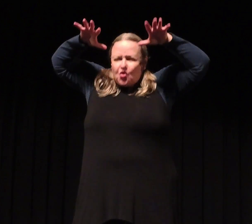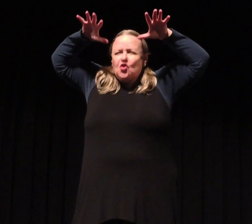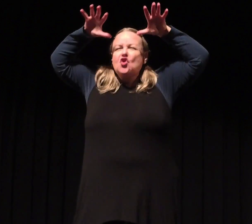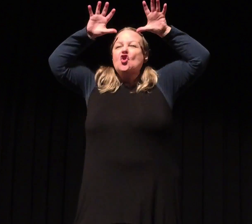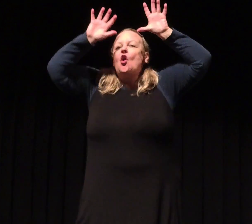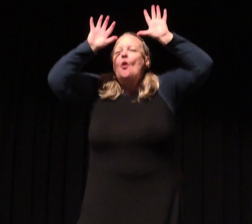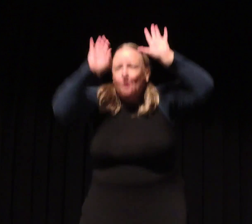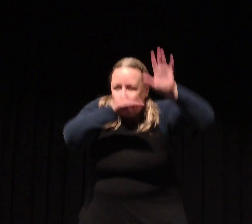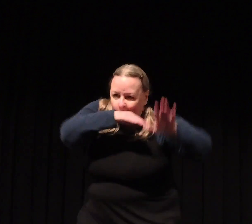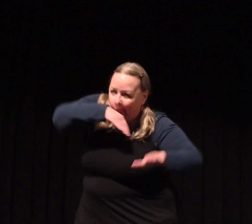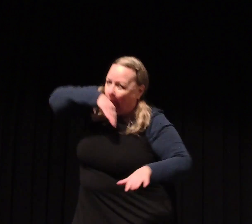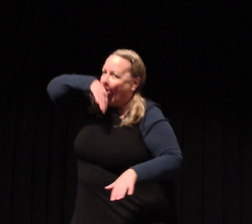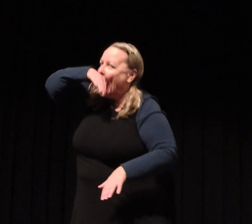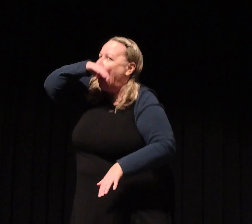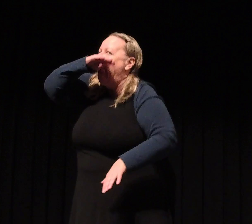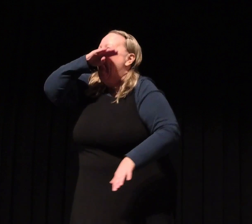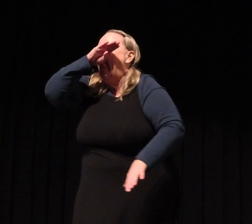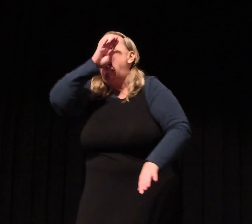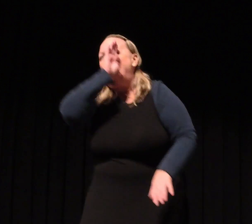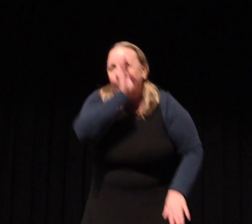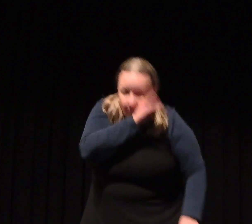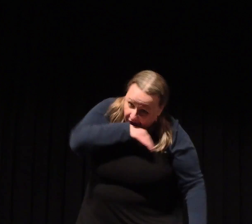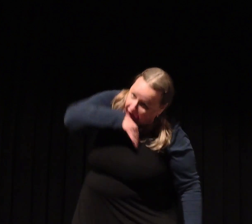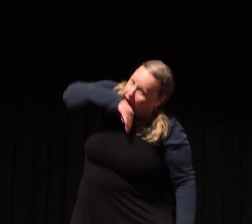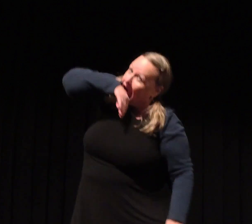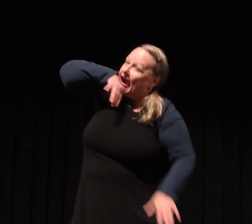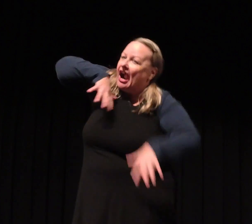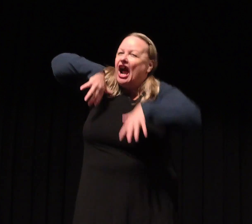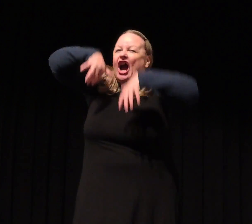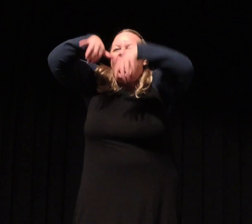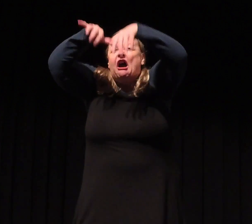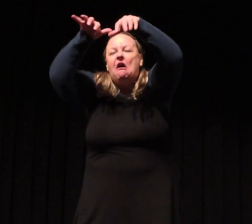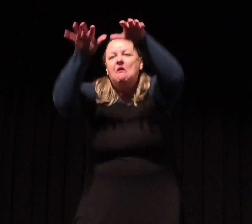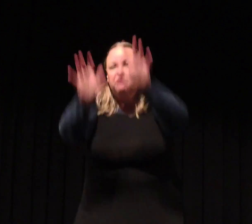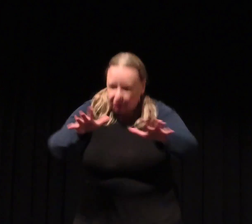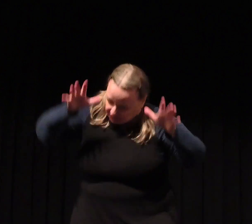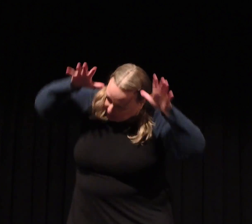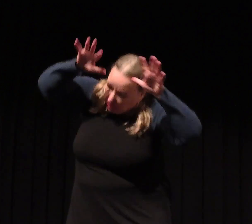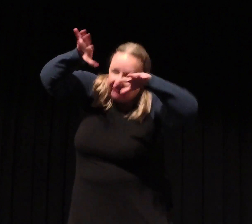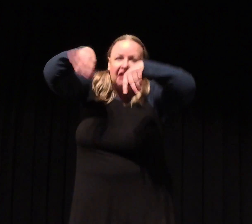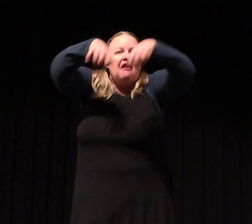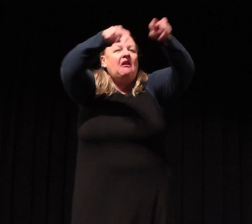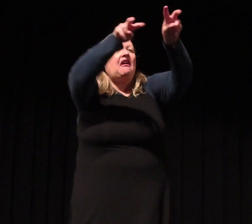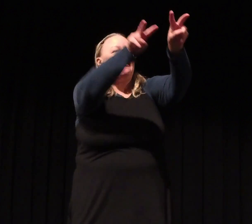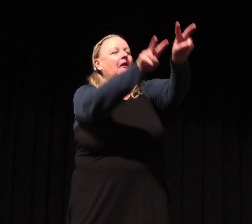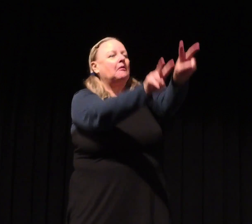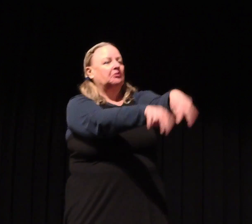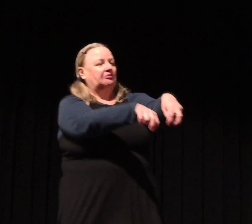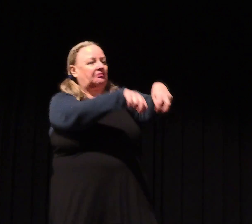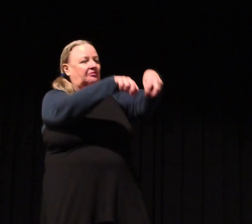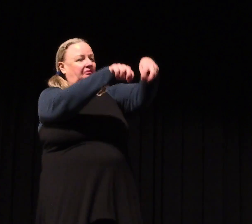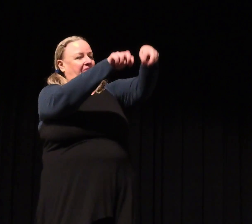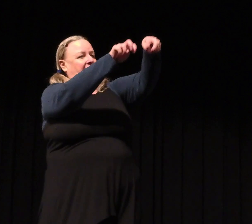immense? Oh là là là là. Il court, il court.